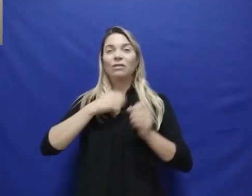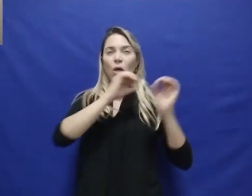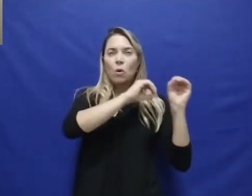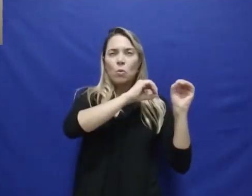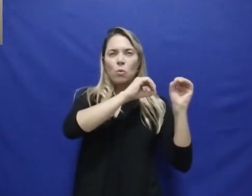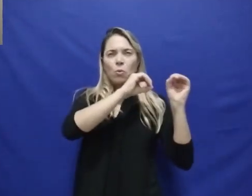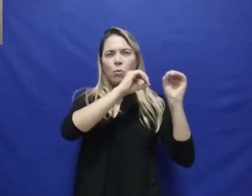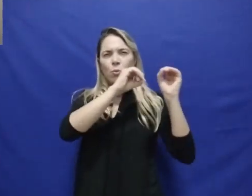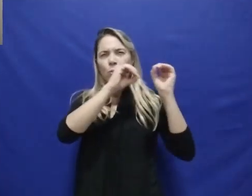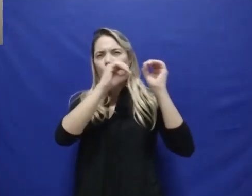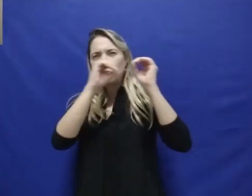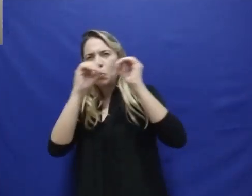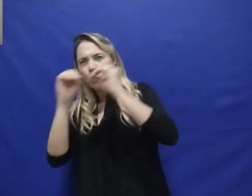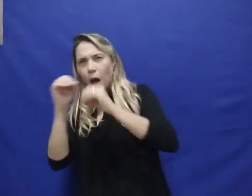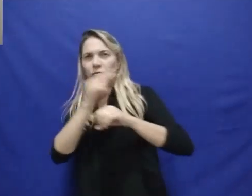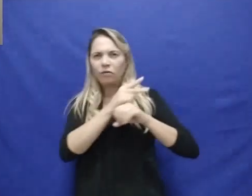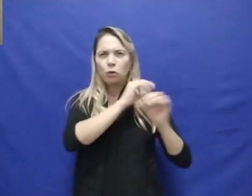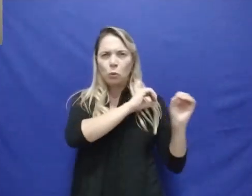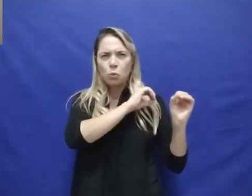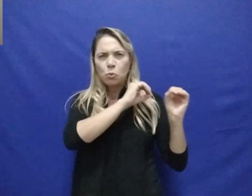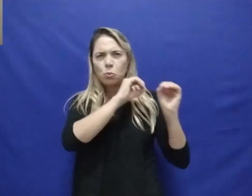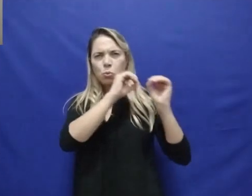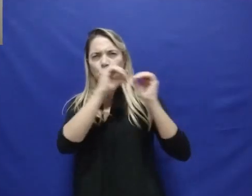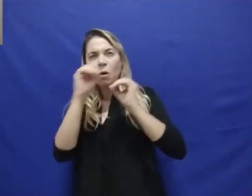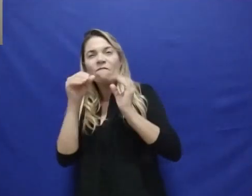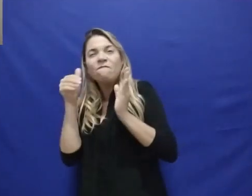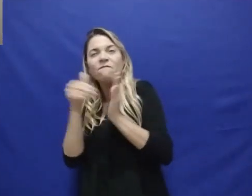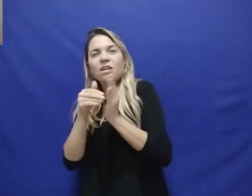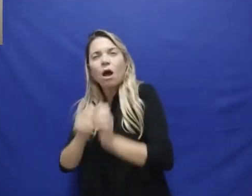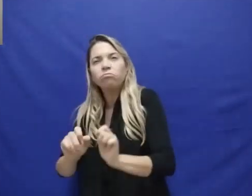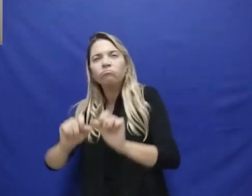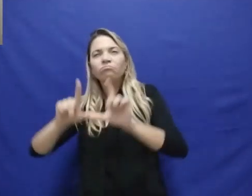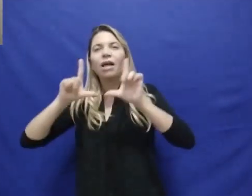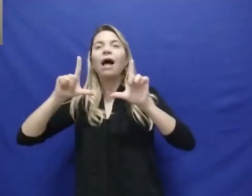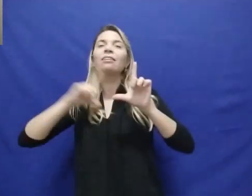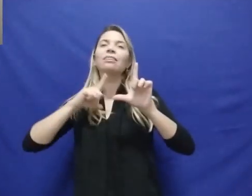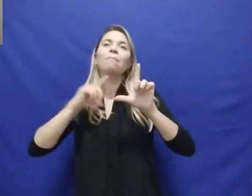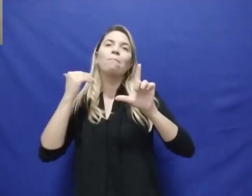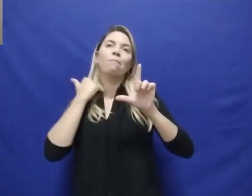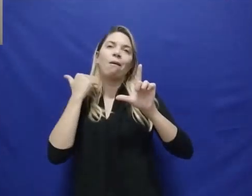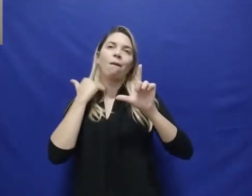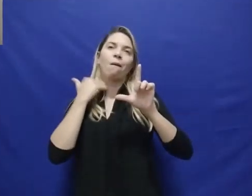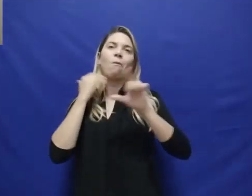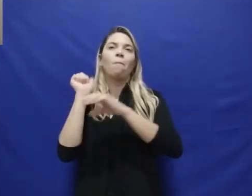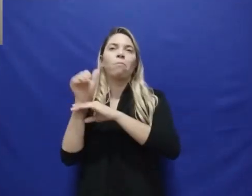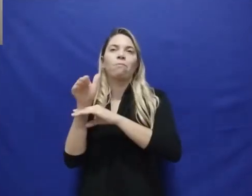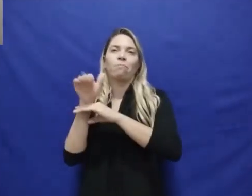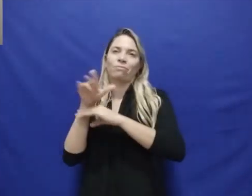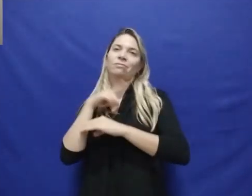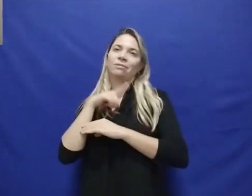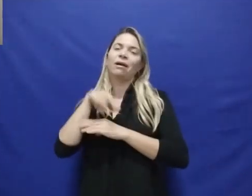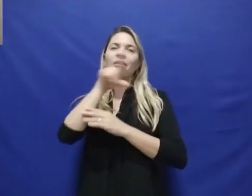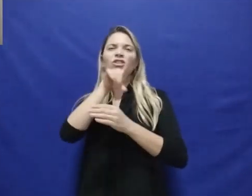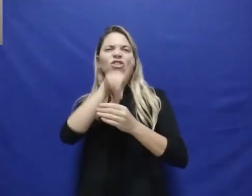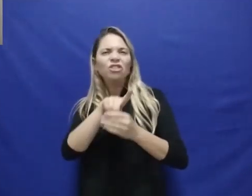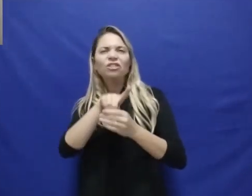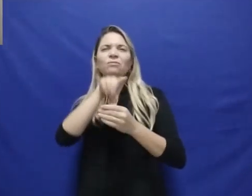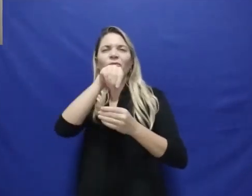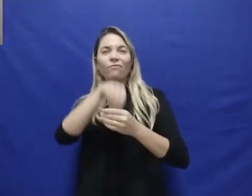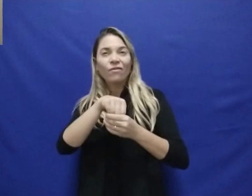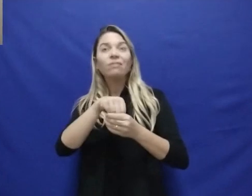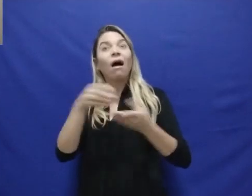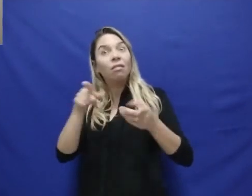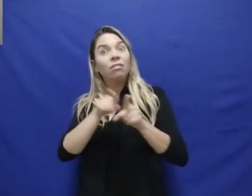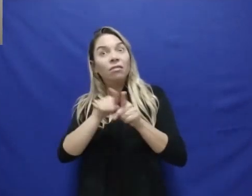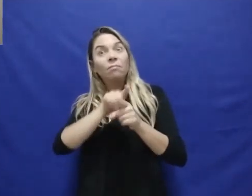como transferir valores que correspondem ao dízimo, à oferta, especialmente a oferta missionária. Estamos